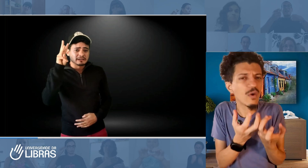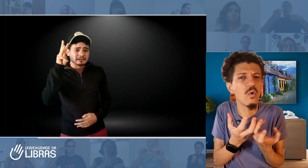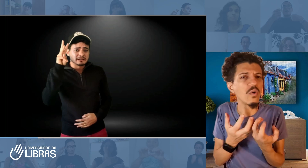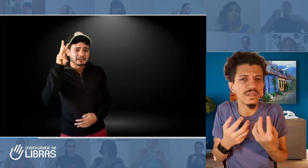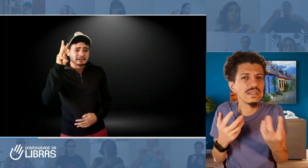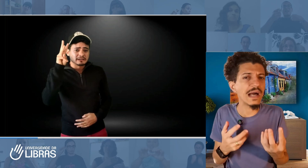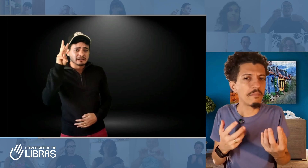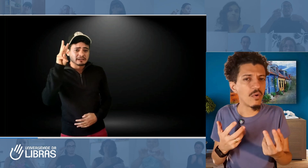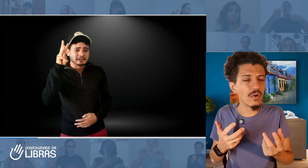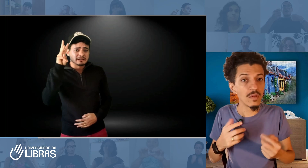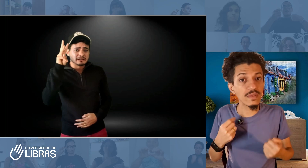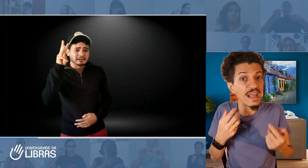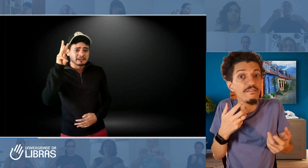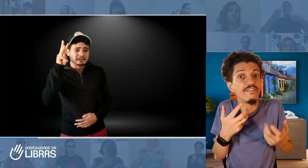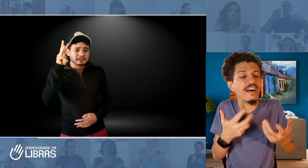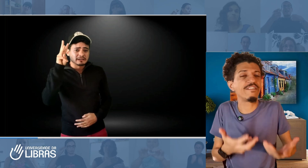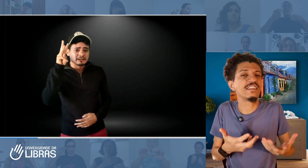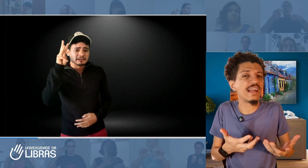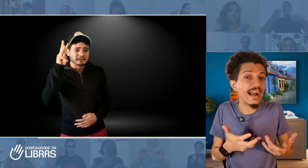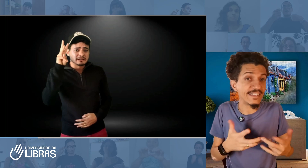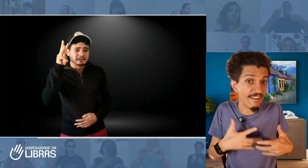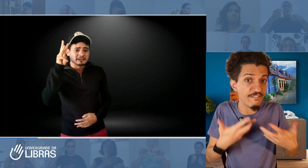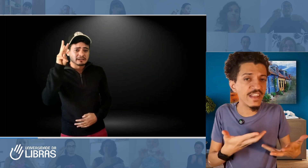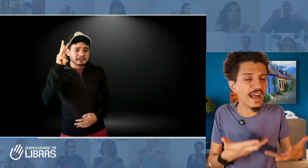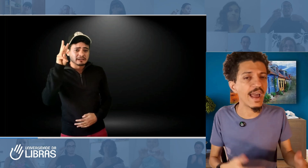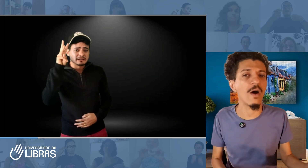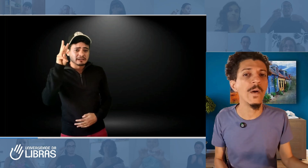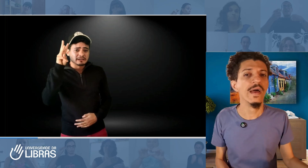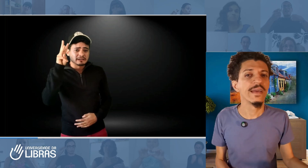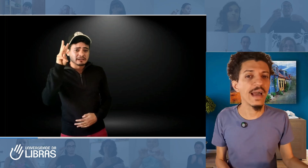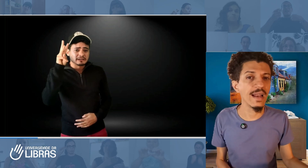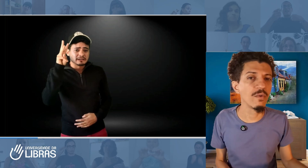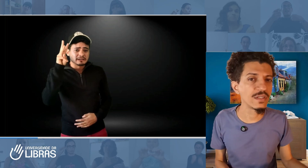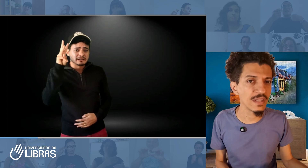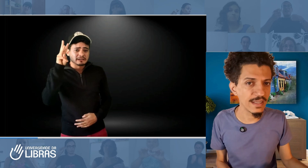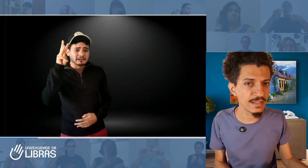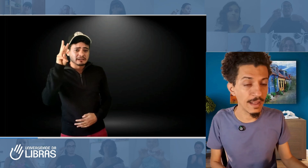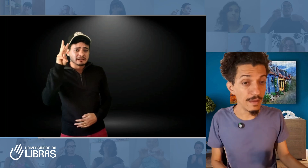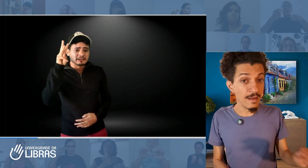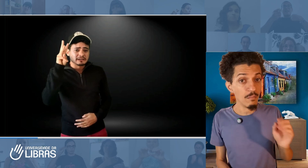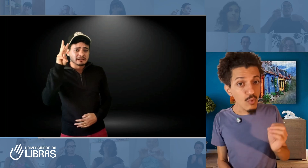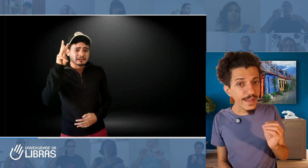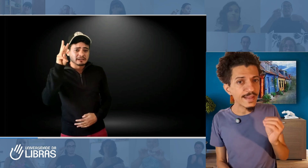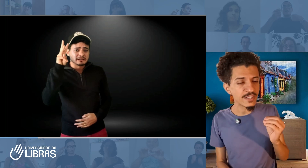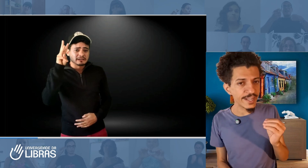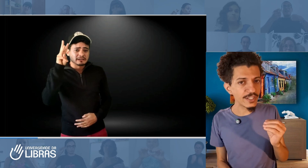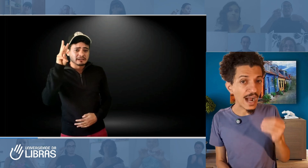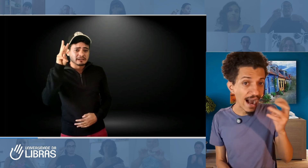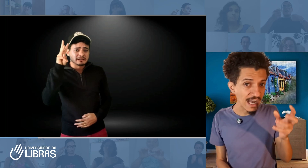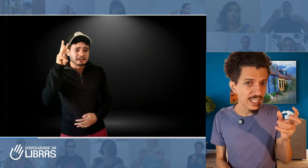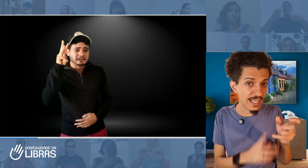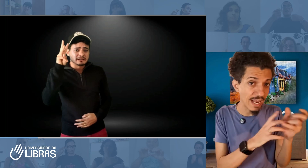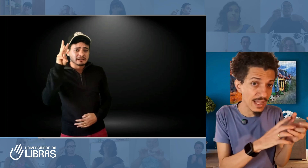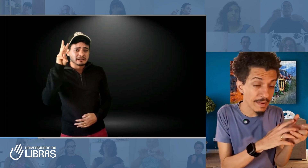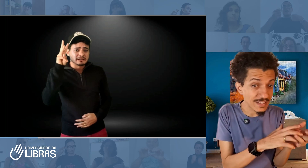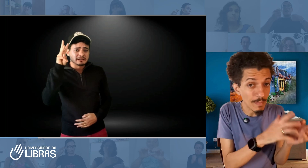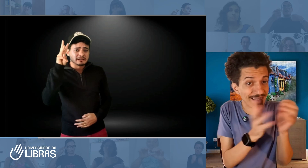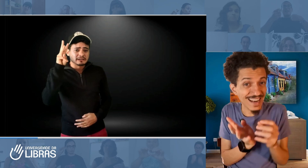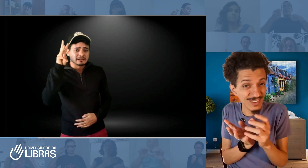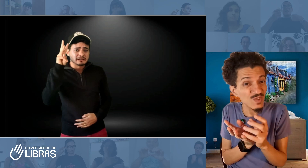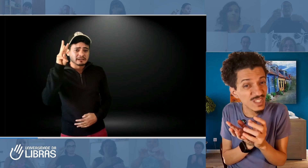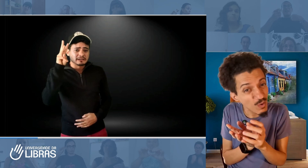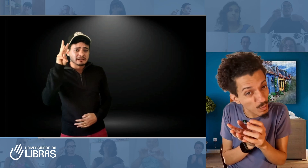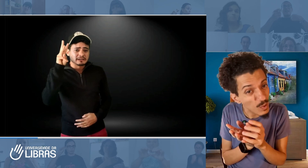sem cor, sem sabor, não tem a vivacidade, a vida real que a língua de sinais tem. Muita gente acha que a Libras é